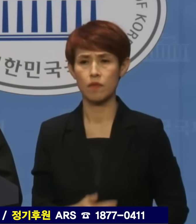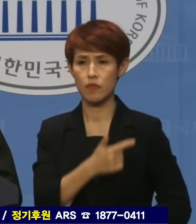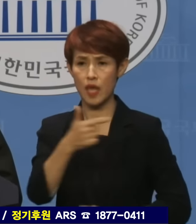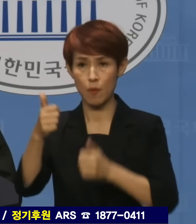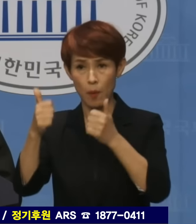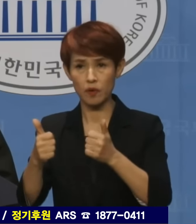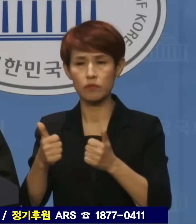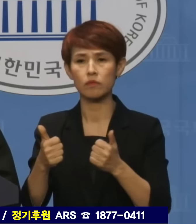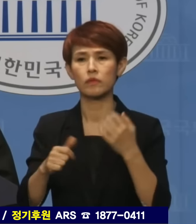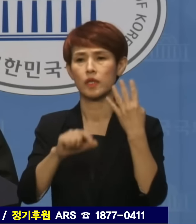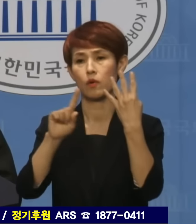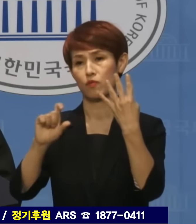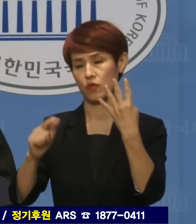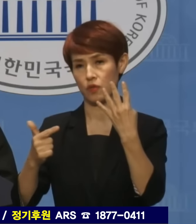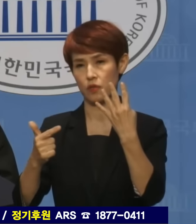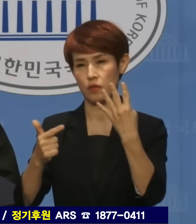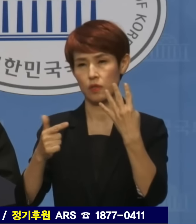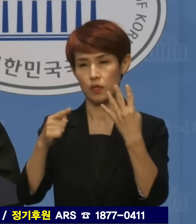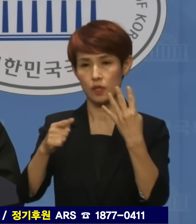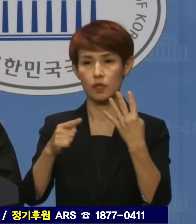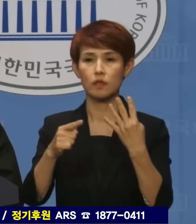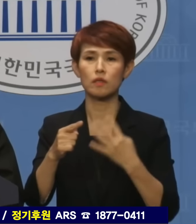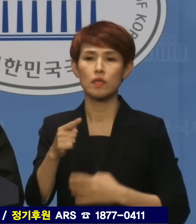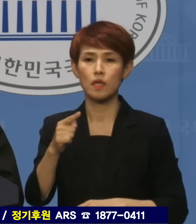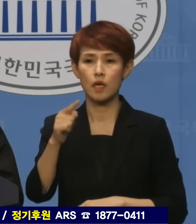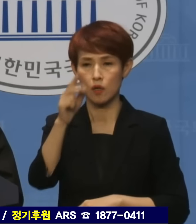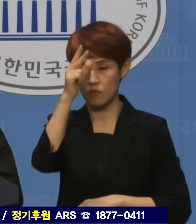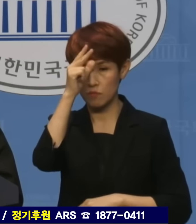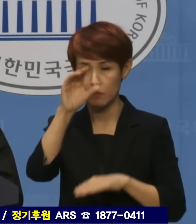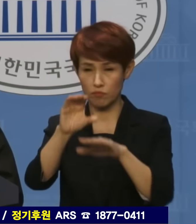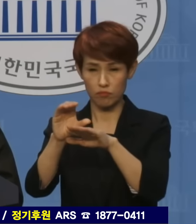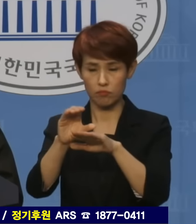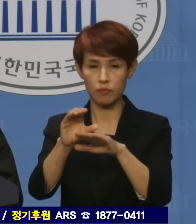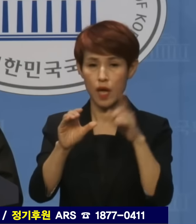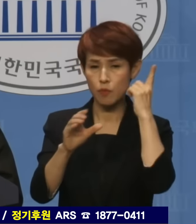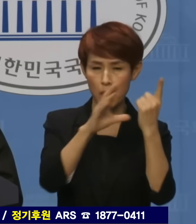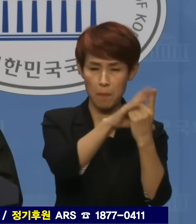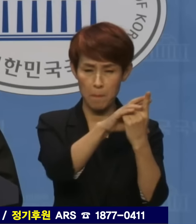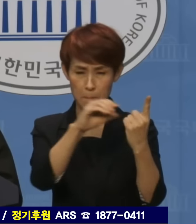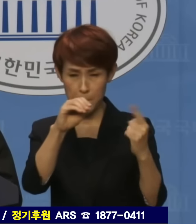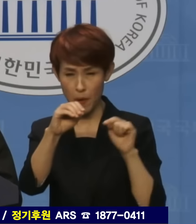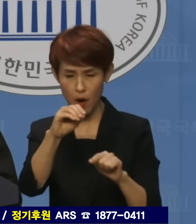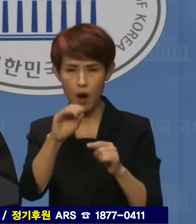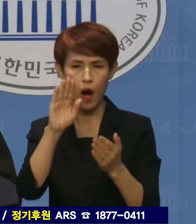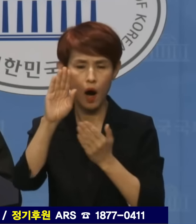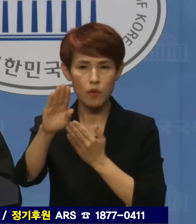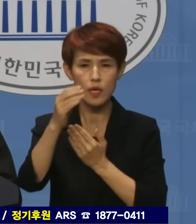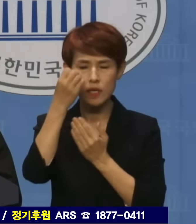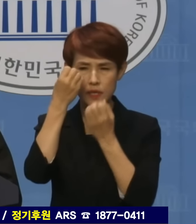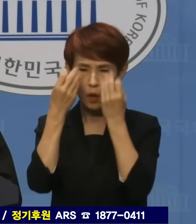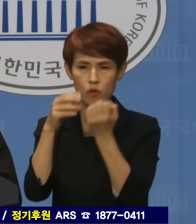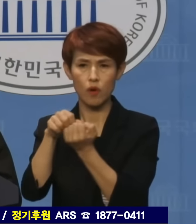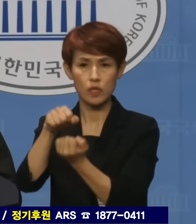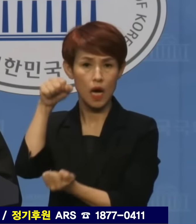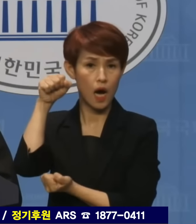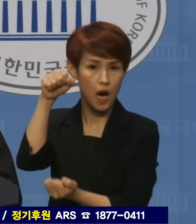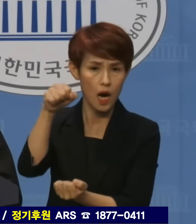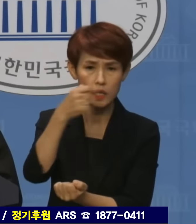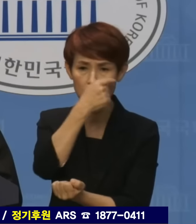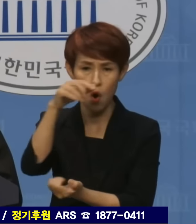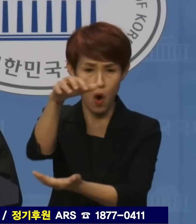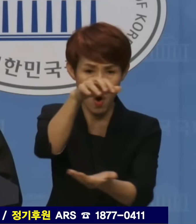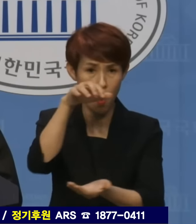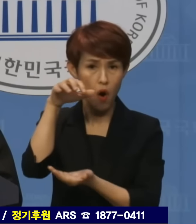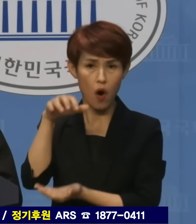대법원은 지난 16일 디넷에 보관된 무관 정보는 사후에 새로운 영장을 받아 증거로